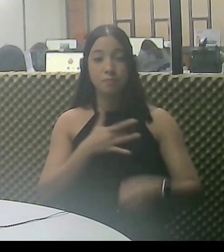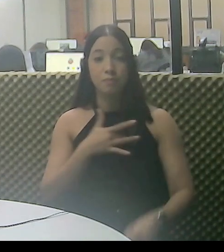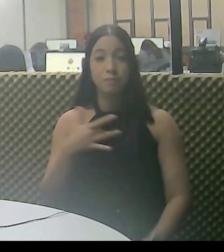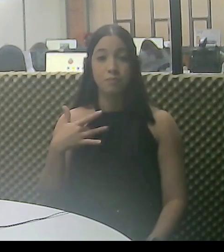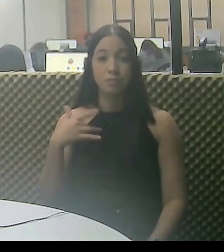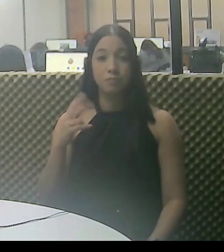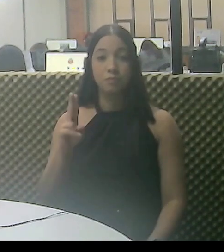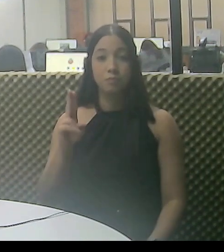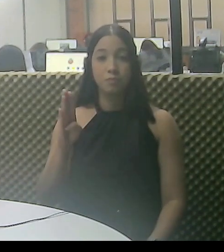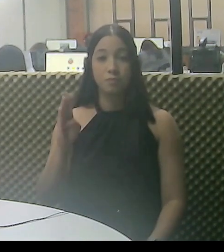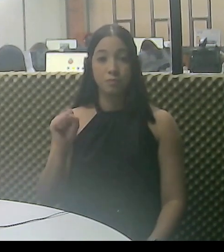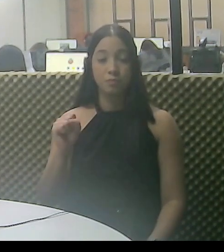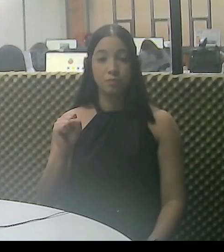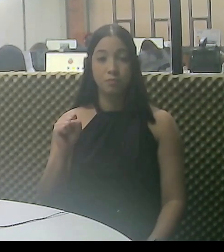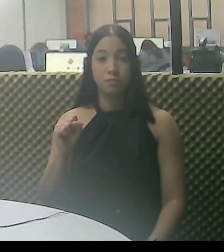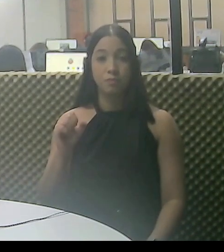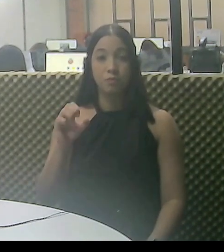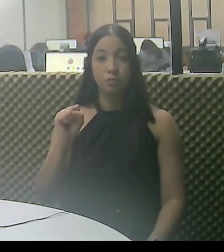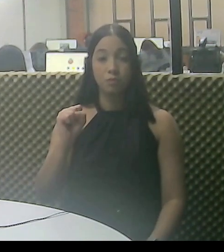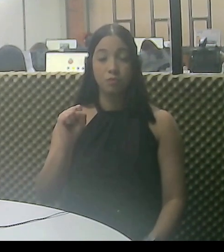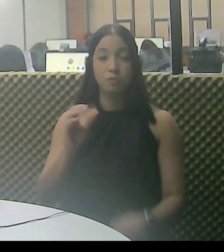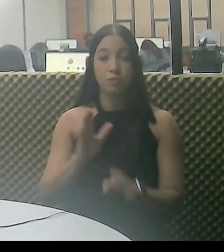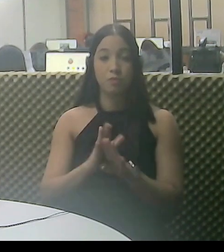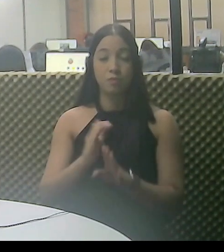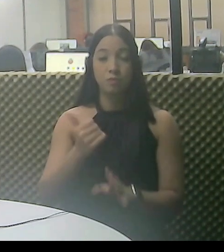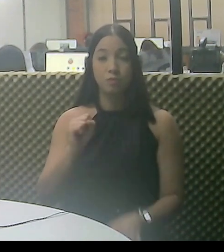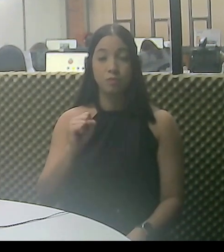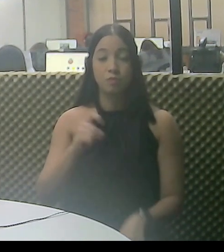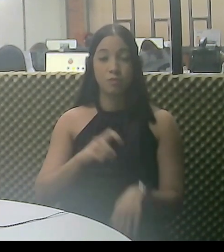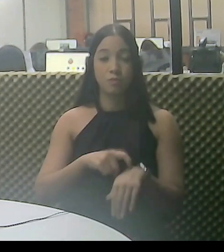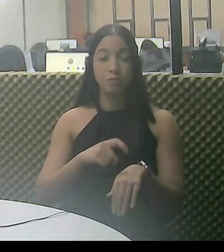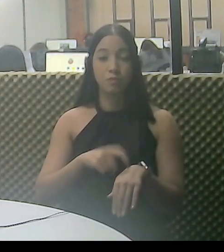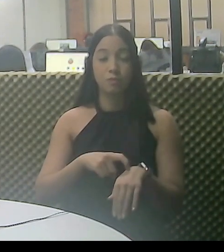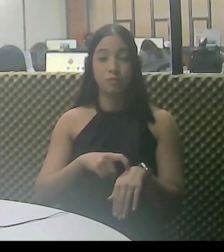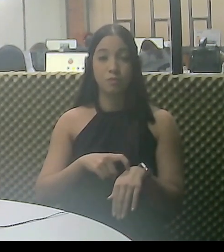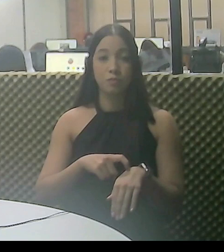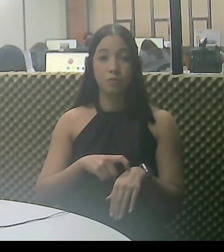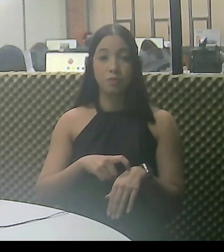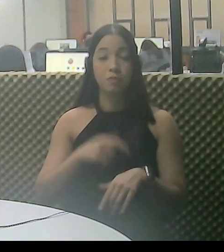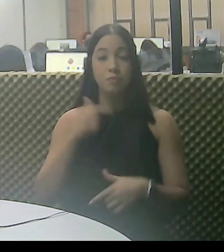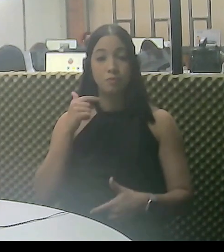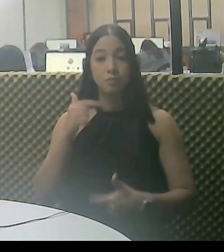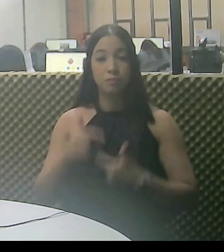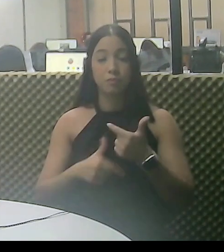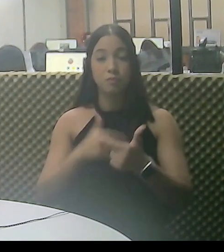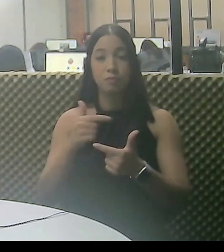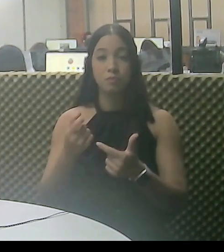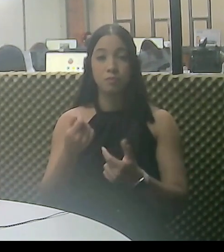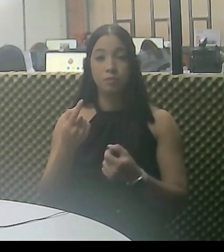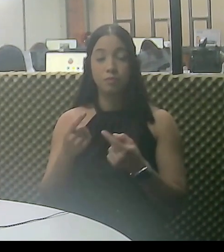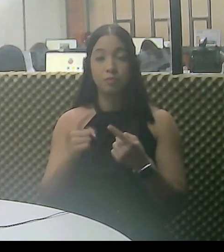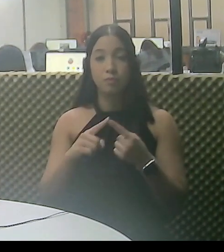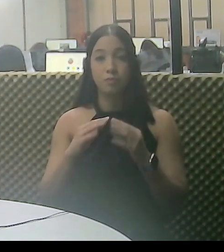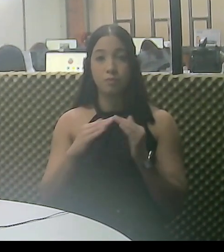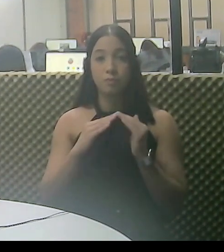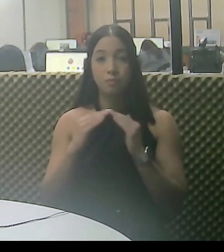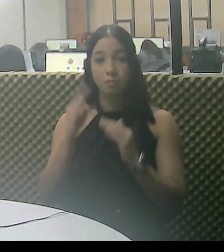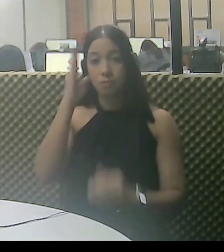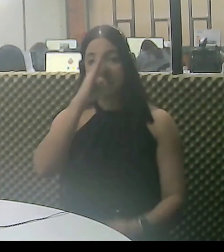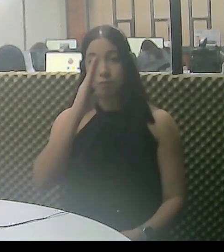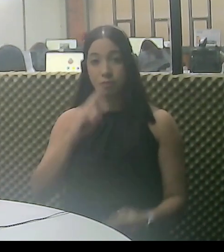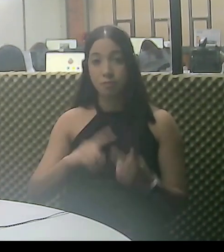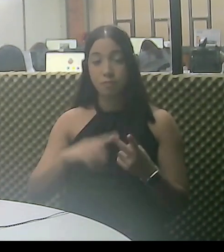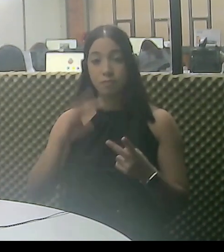as UBSs, das 8 às 18 horas, sendo que devido ao horário do trabalhador, as unidades dos bairros Brasil